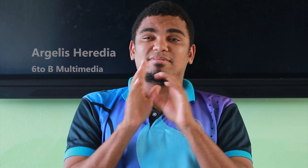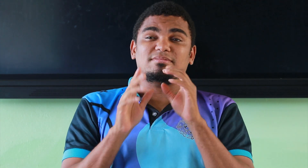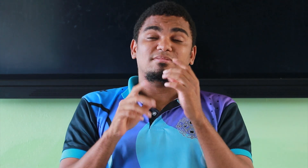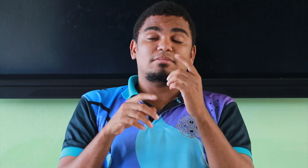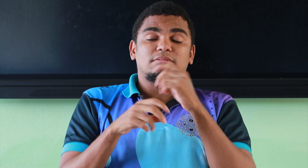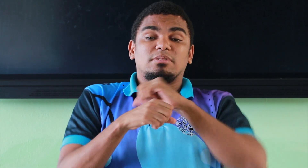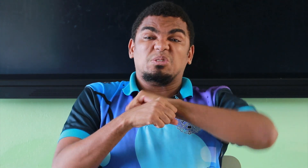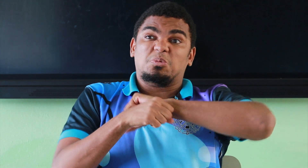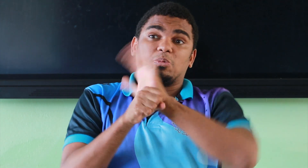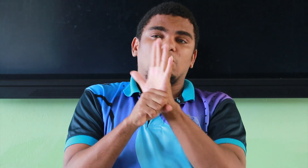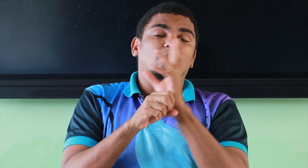Por ejemplo,